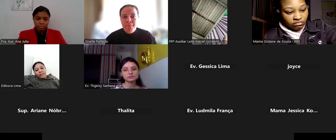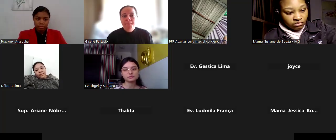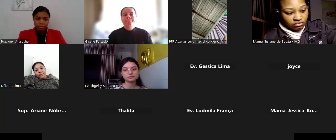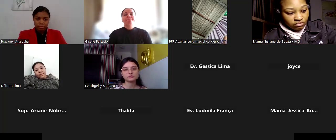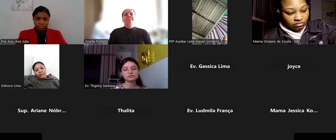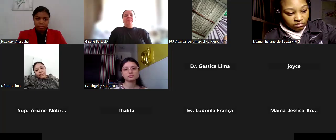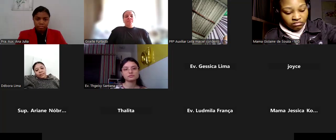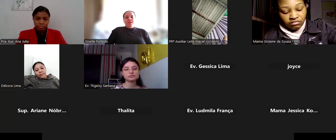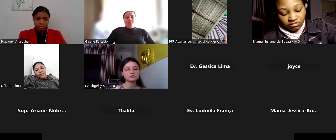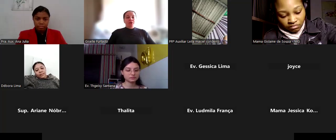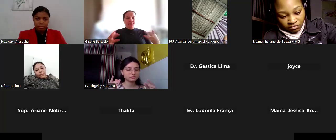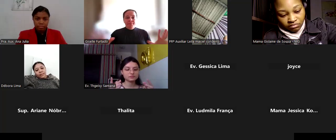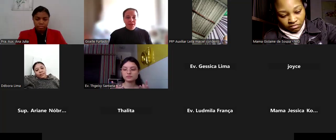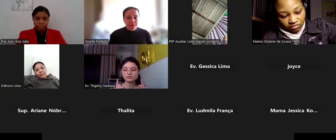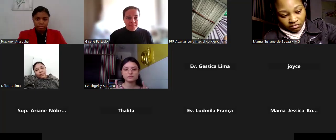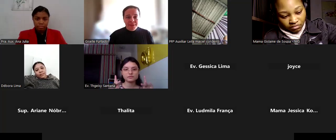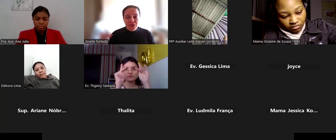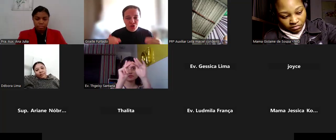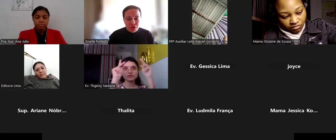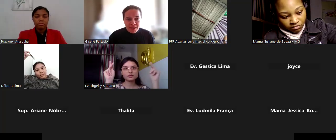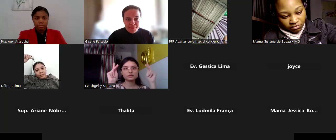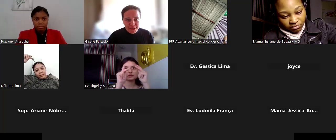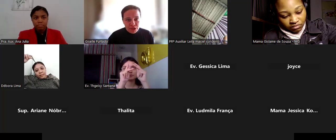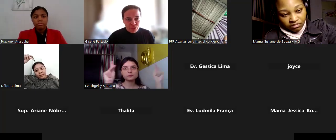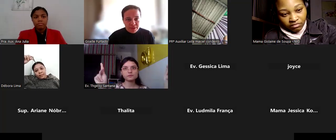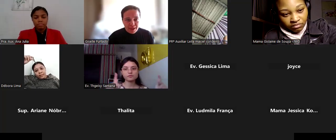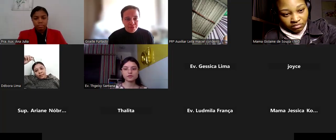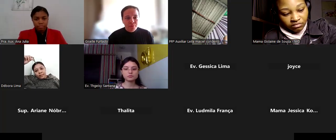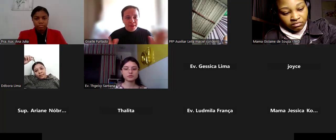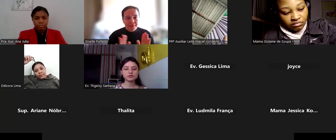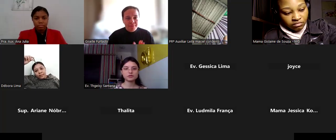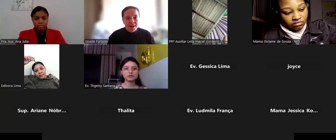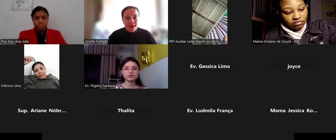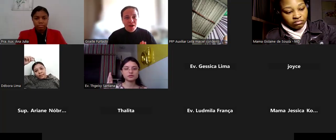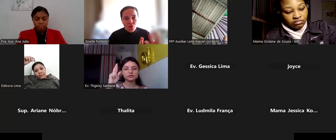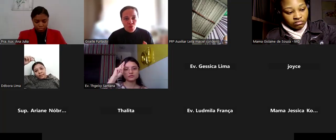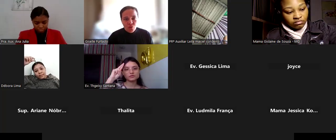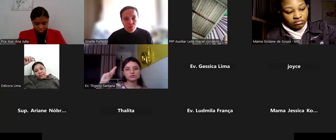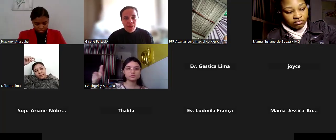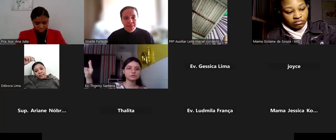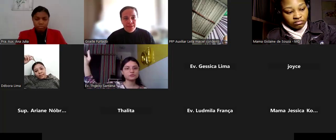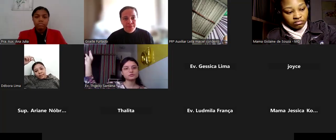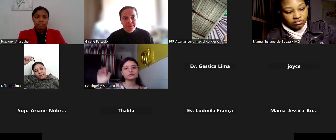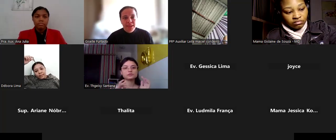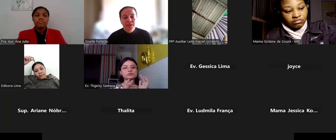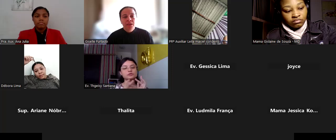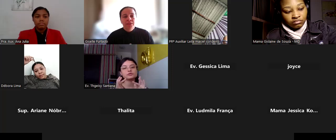bom? Porque para mim é independente, eu tirei a manhã do sábado para trabalhar com as libras, né? Tanto